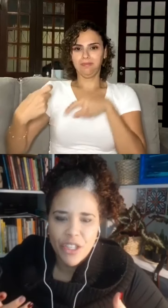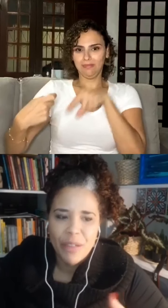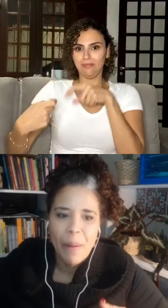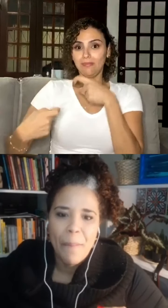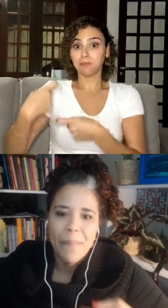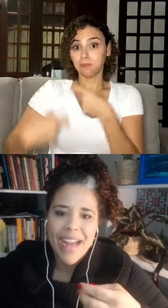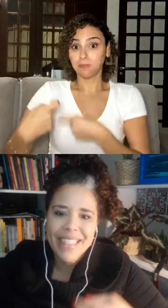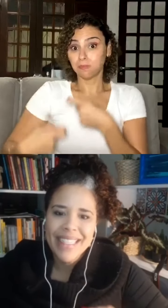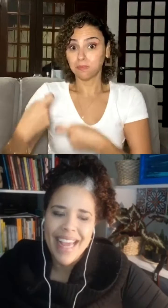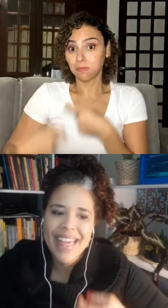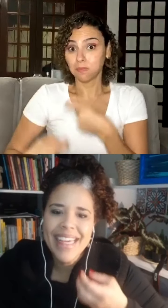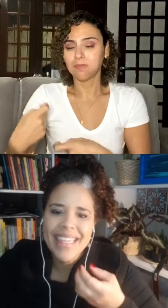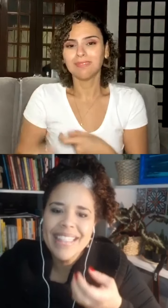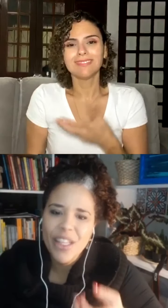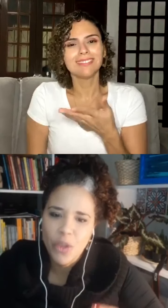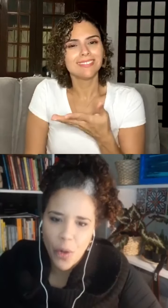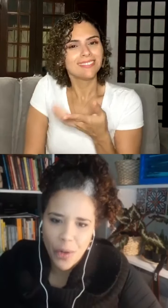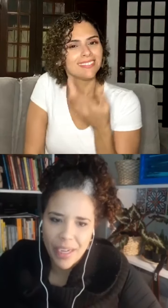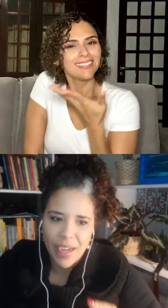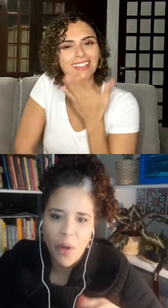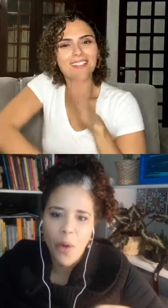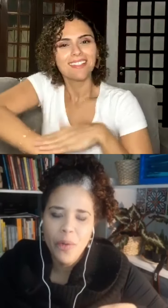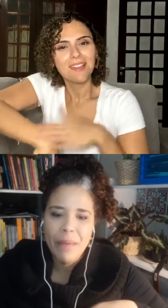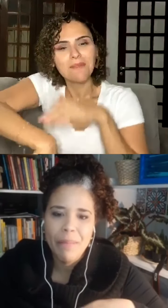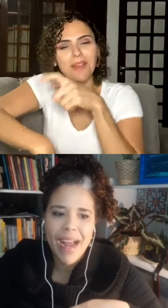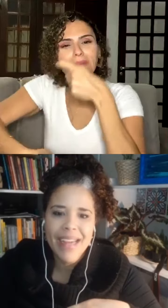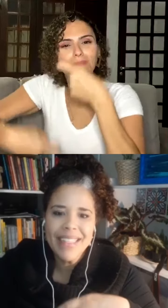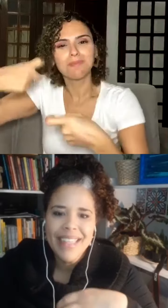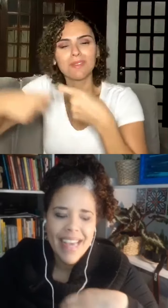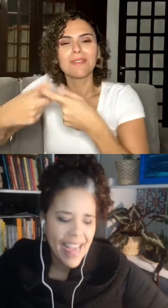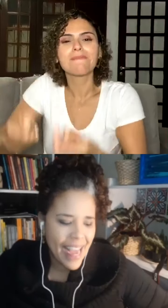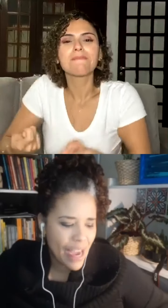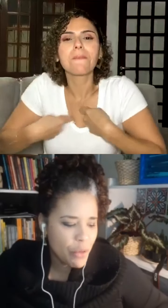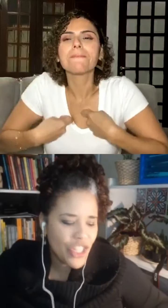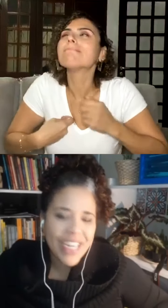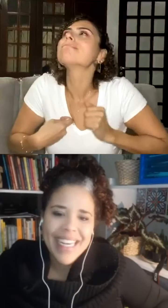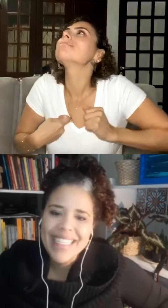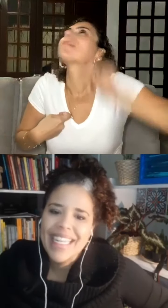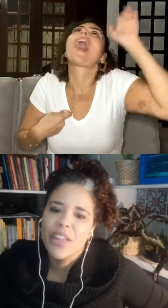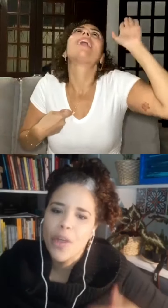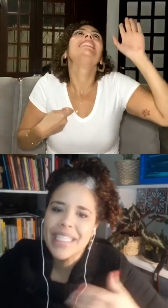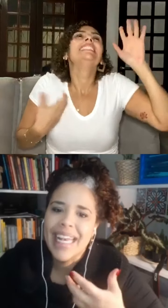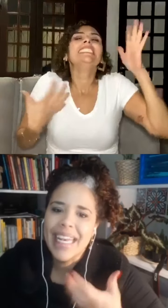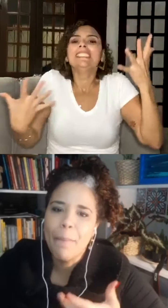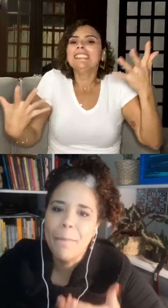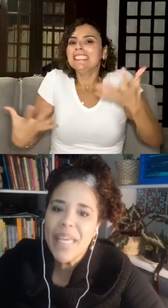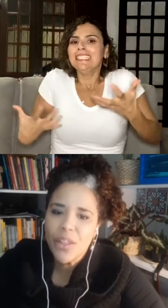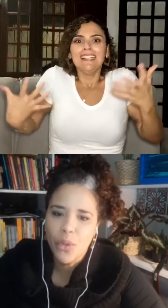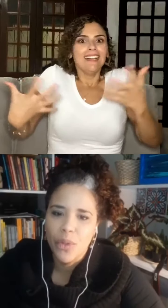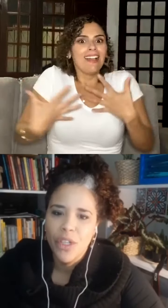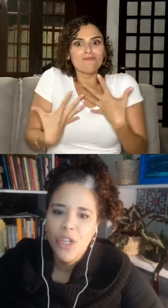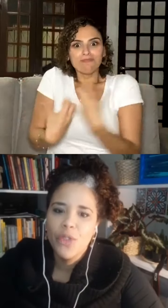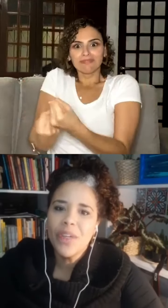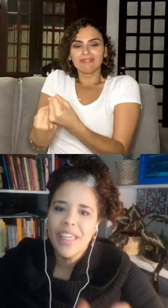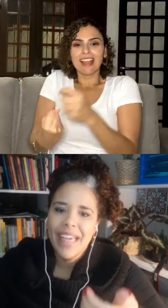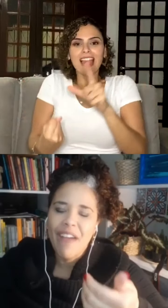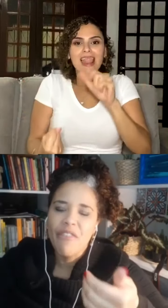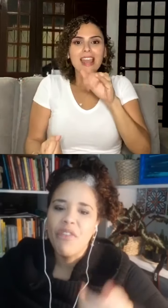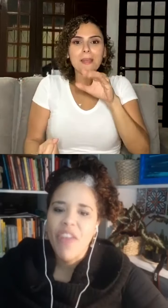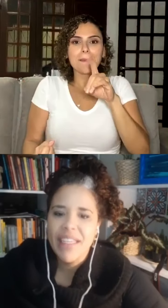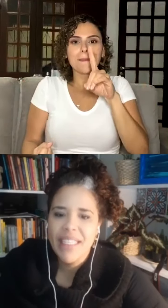atividade mais enriquecedora ou que mais utiliza a nossa libido do que